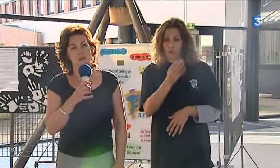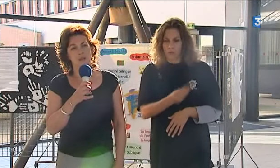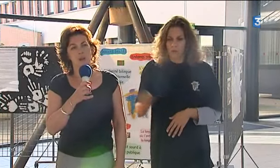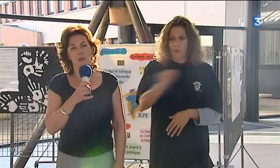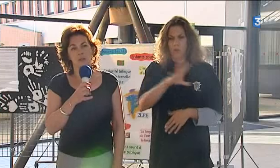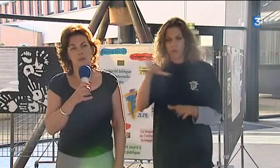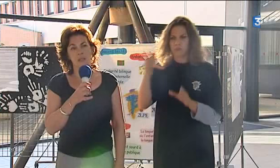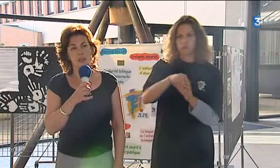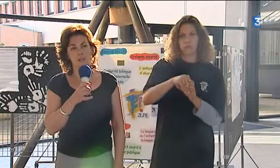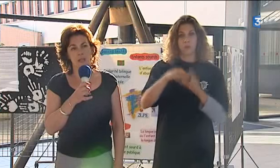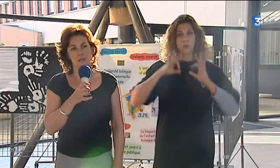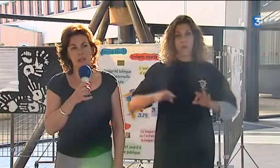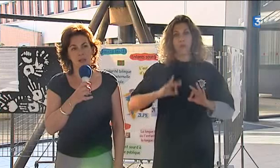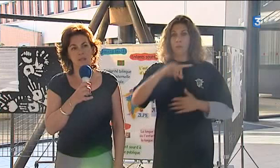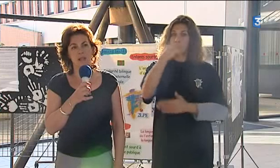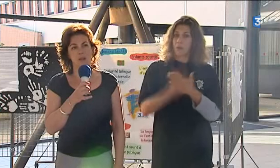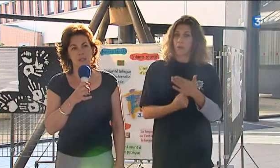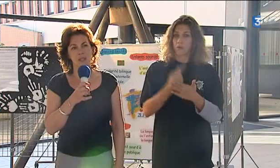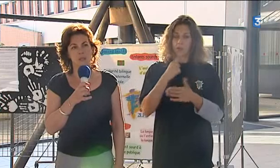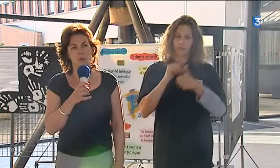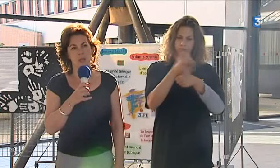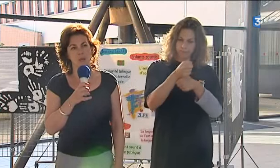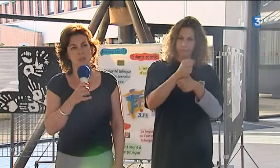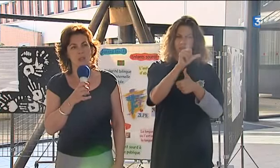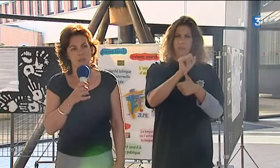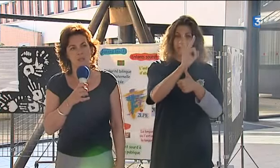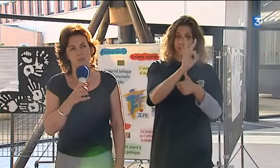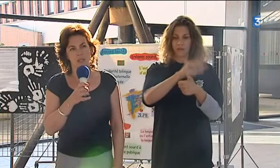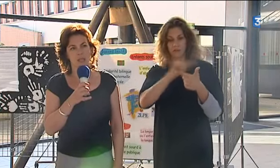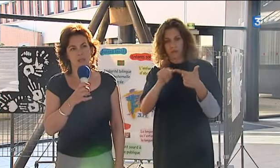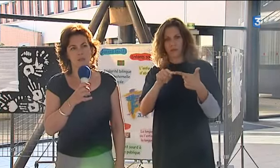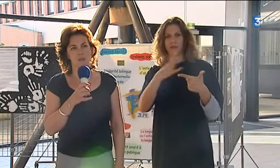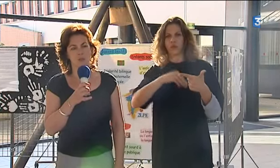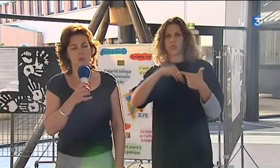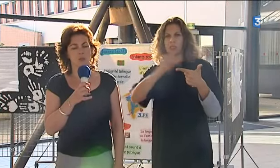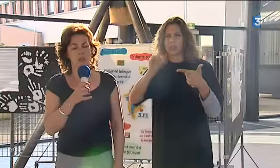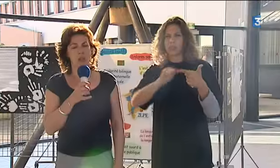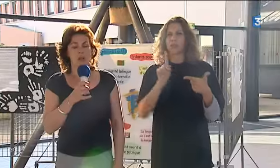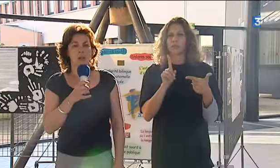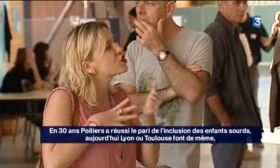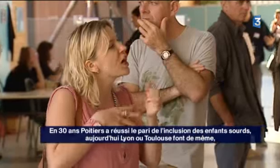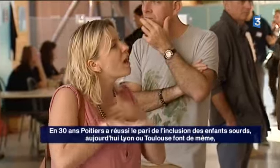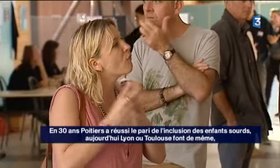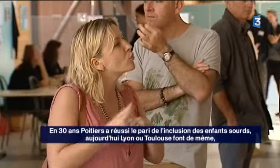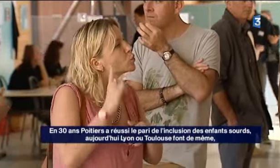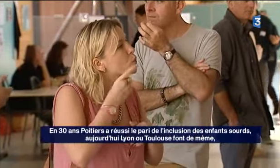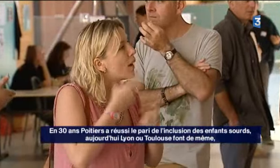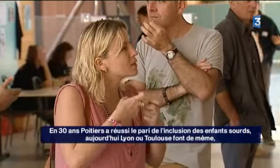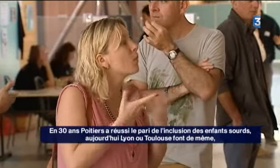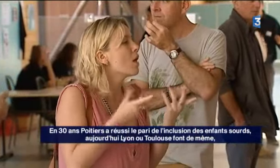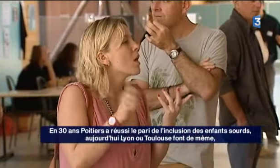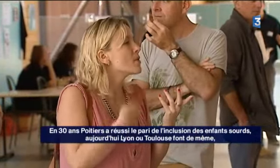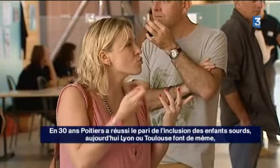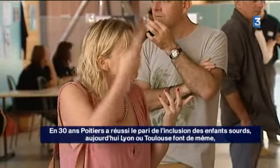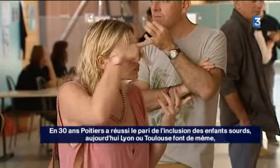en bilingue, en classe bilingue, avec langue des signes, première langue et français écrit, seconde langue. En 30 ans, Poitiers